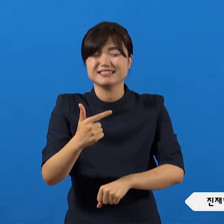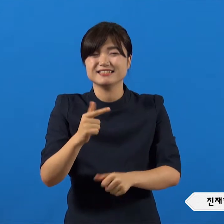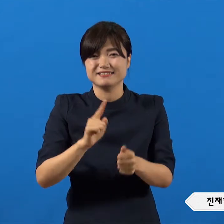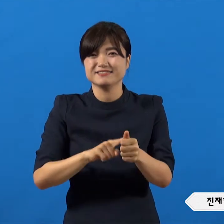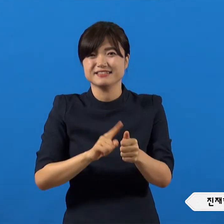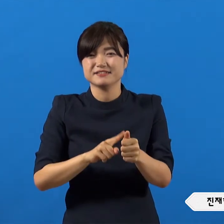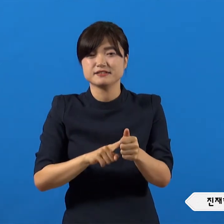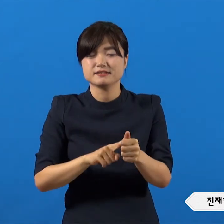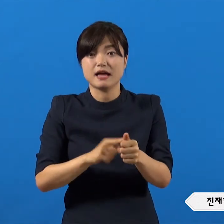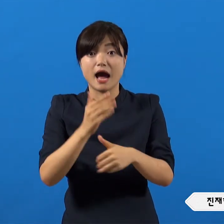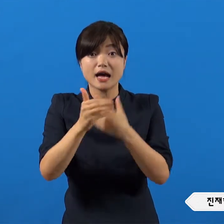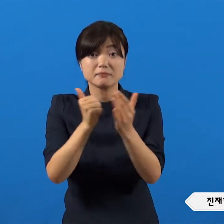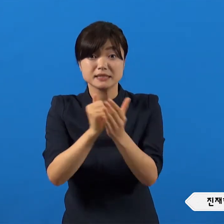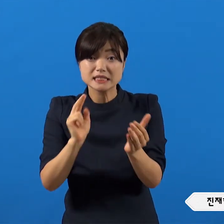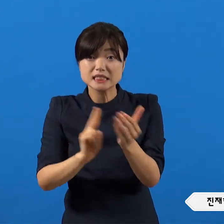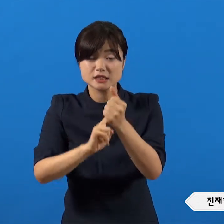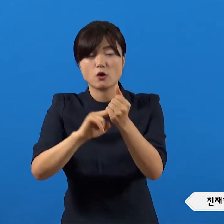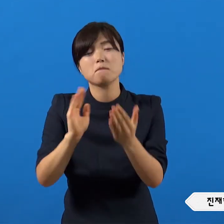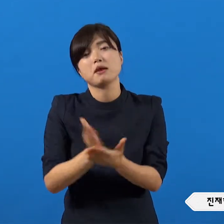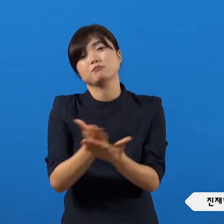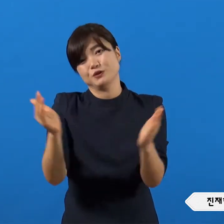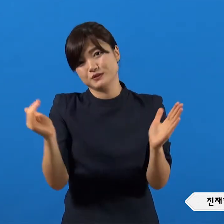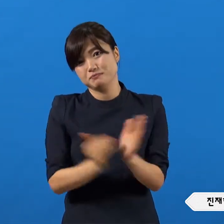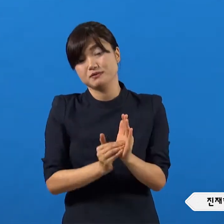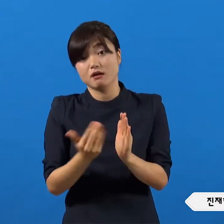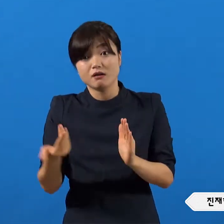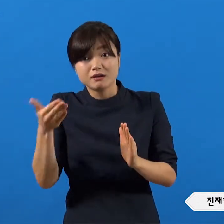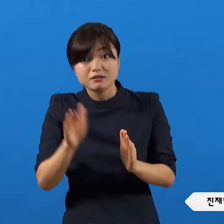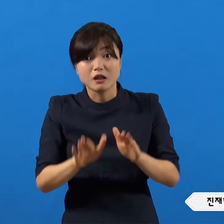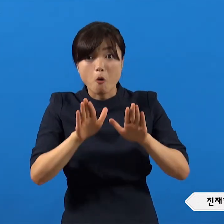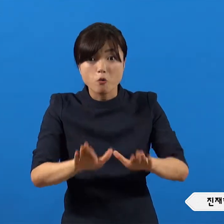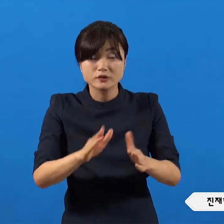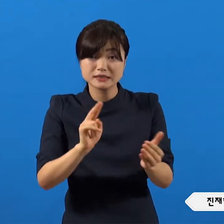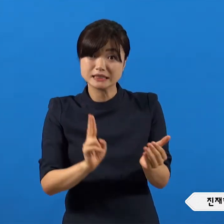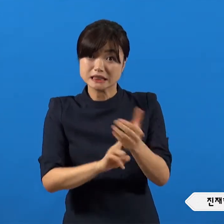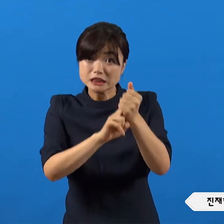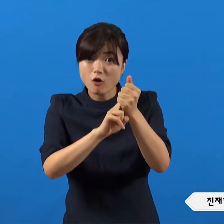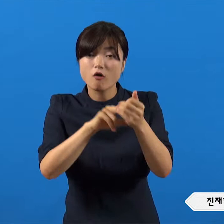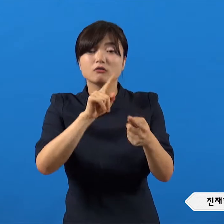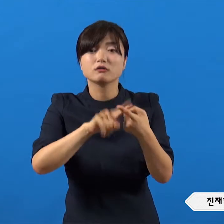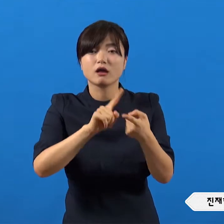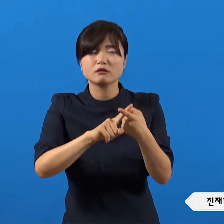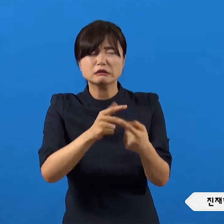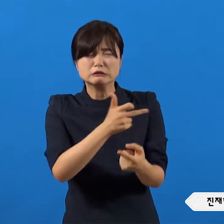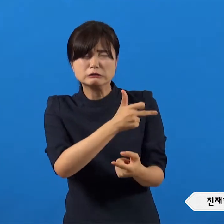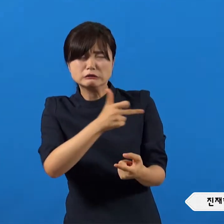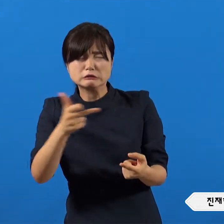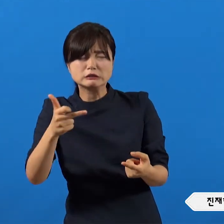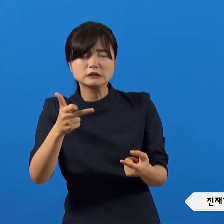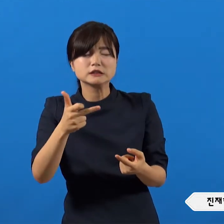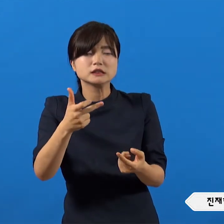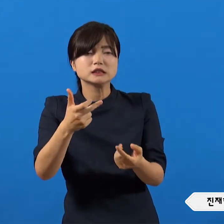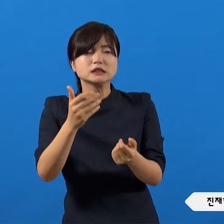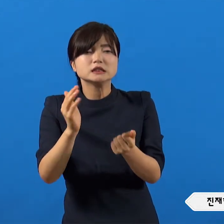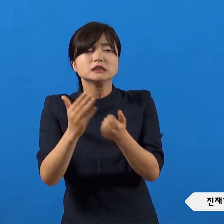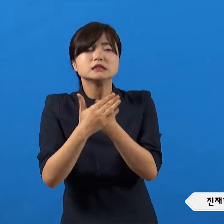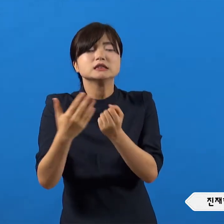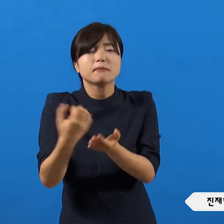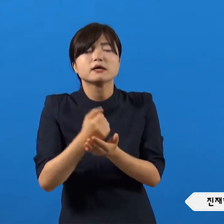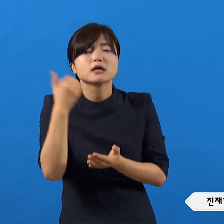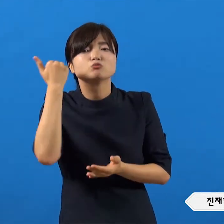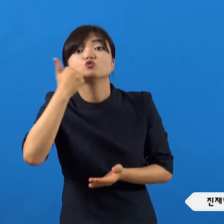하나님께서 기적을 베푸셨습니다. 그런데 오늘 그 기적의 가장 큰 수혜자가